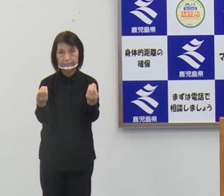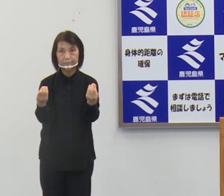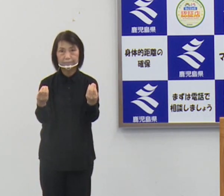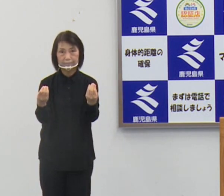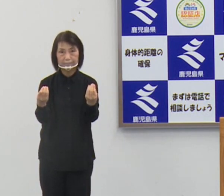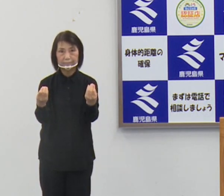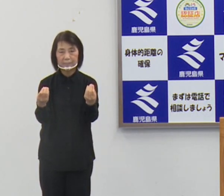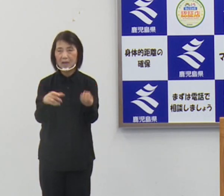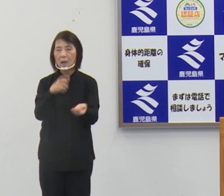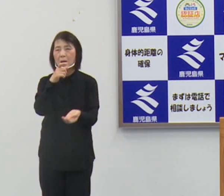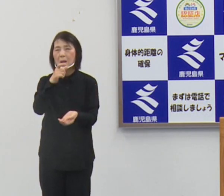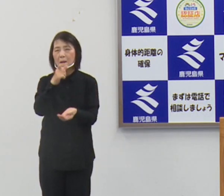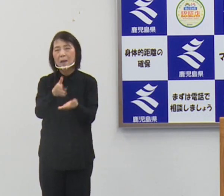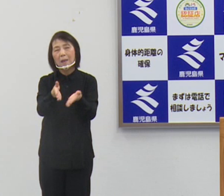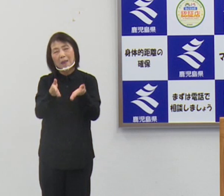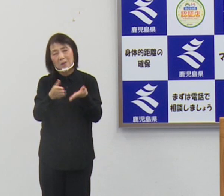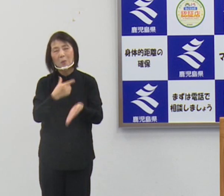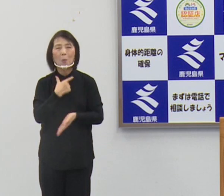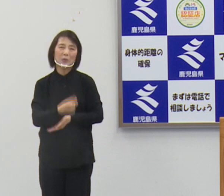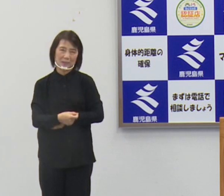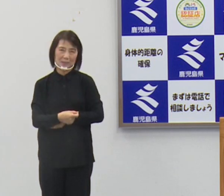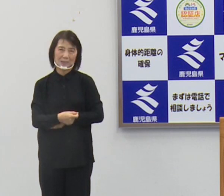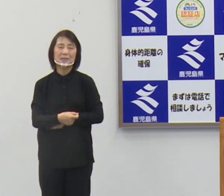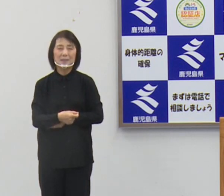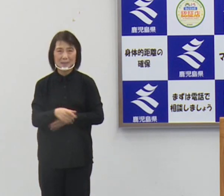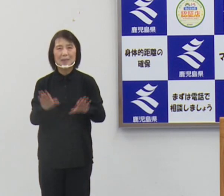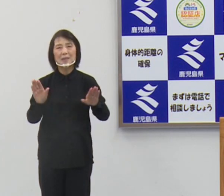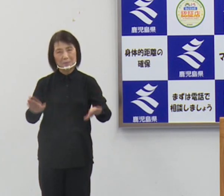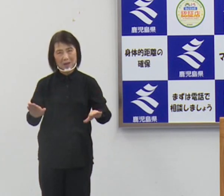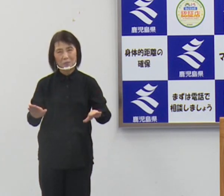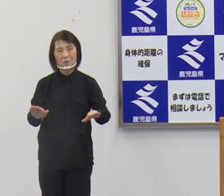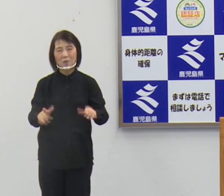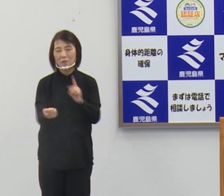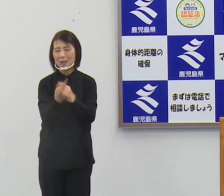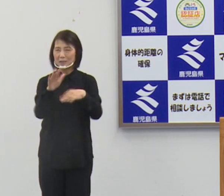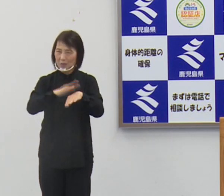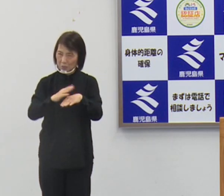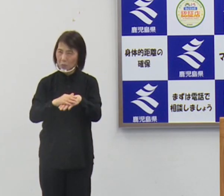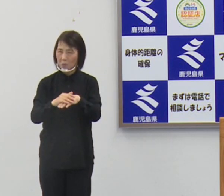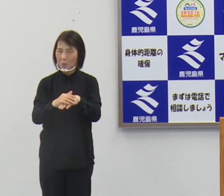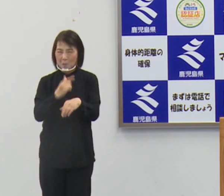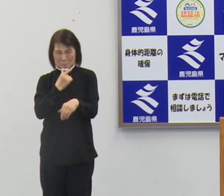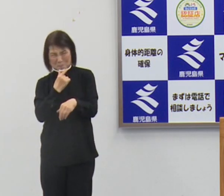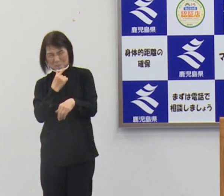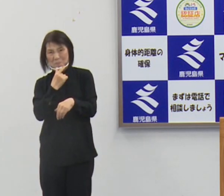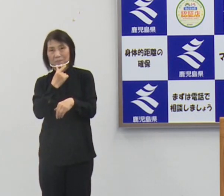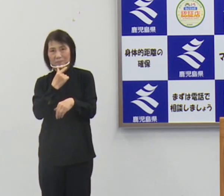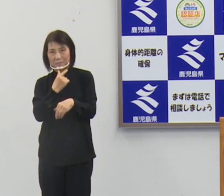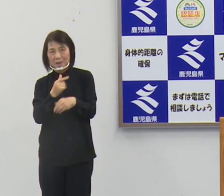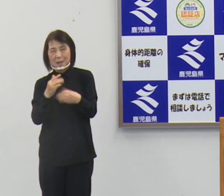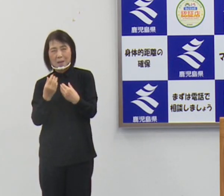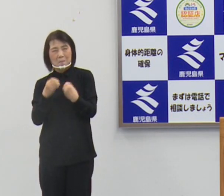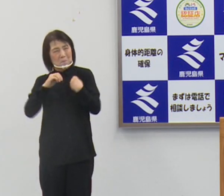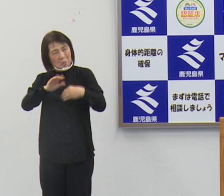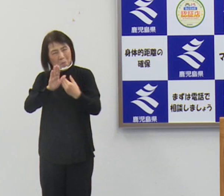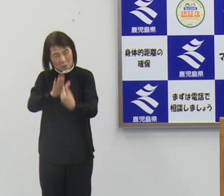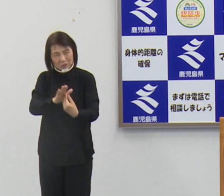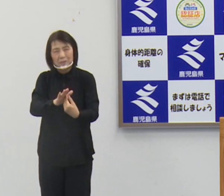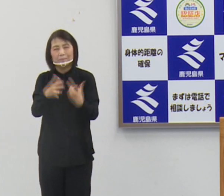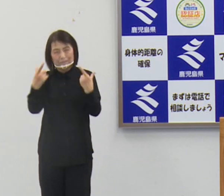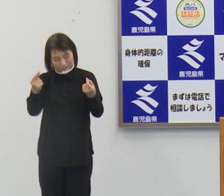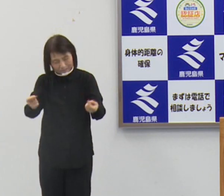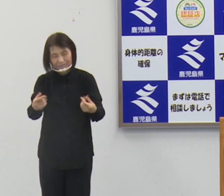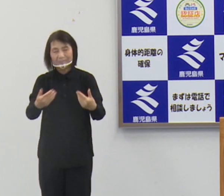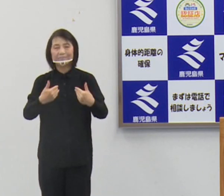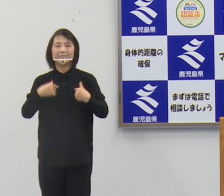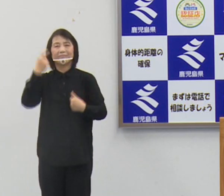の提供は控えていただくなど、現在の対策を緩めることなく感染防止に取り組んでいく必要